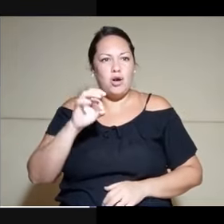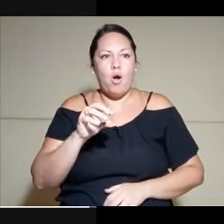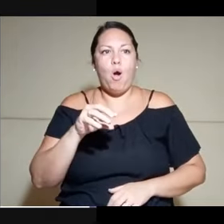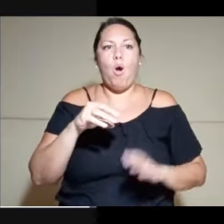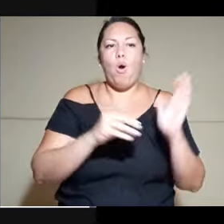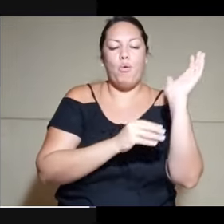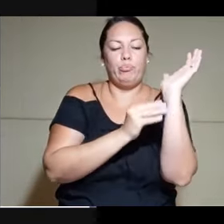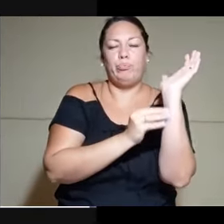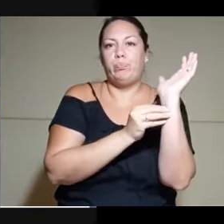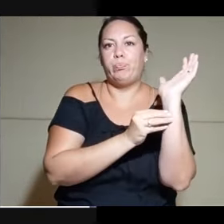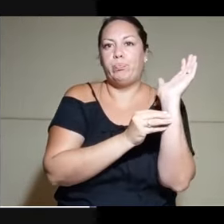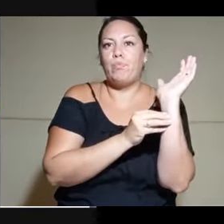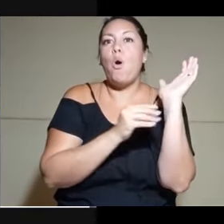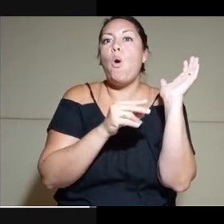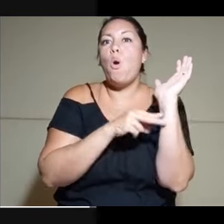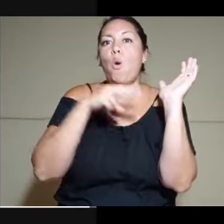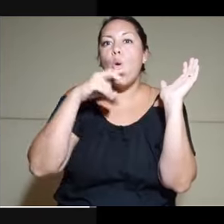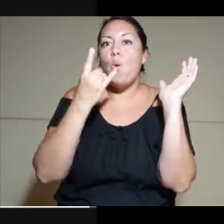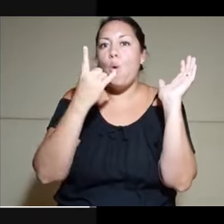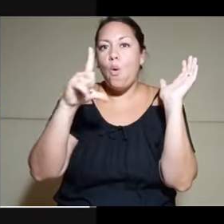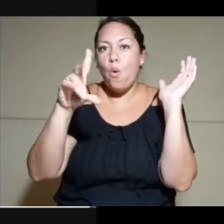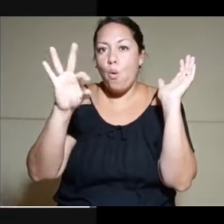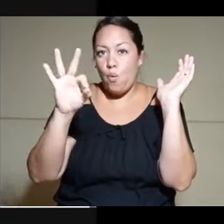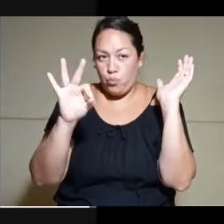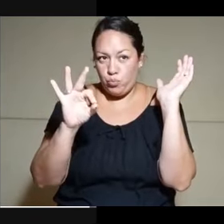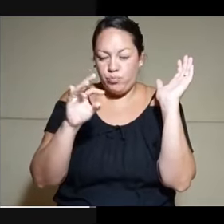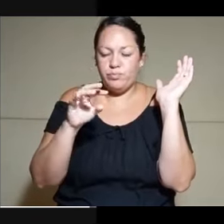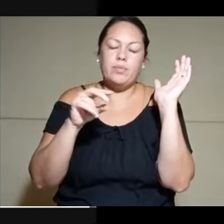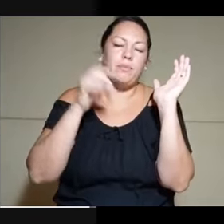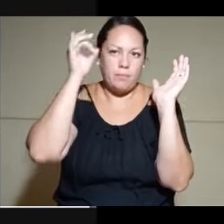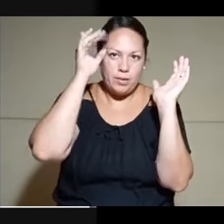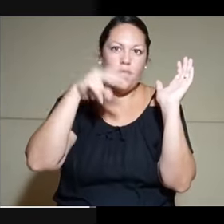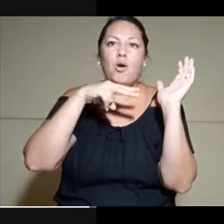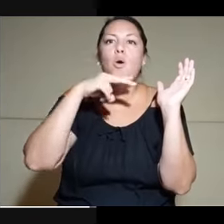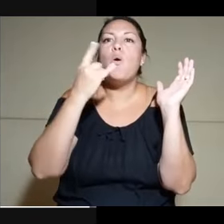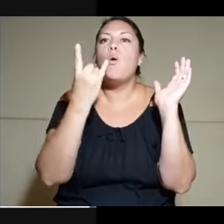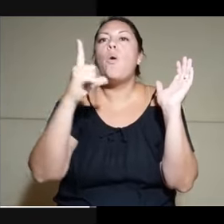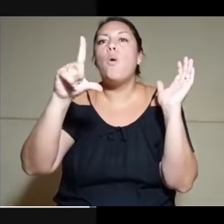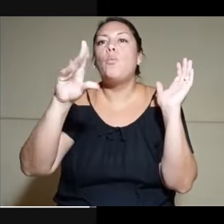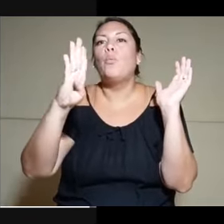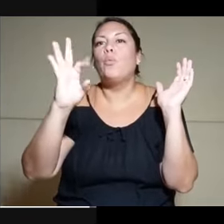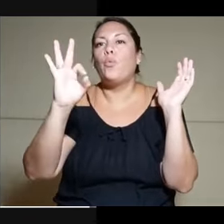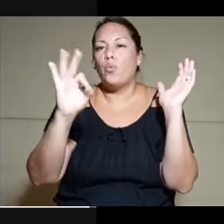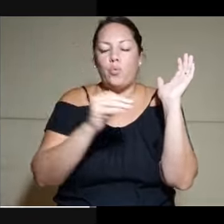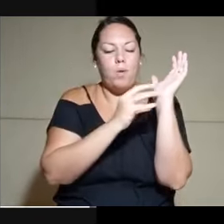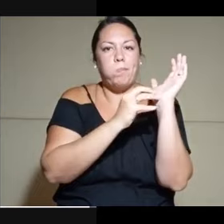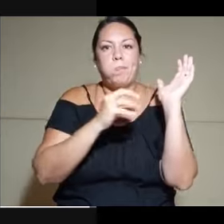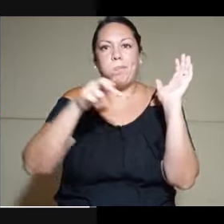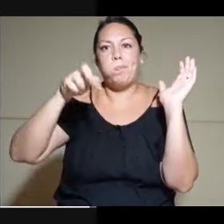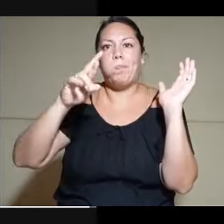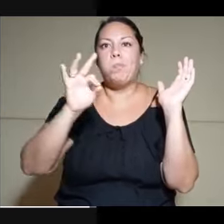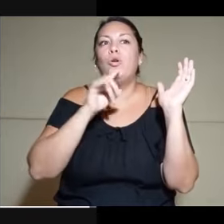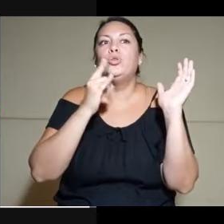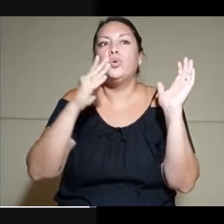el tronco encefálico, ¿sí o no? Ubíquense acá. Bulbo, protuberancia y mesencéfalo. Ubíquense acá.